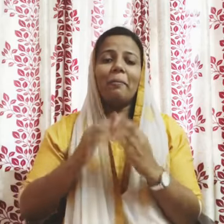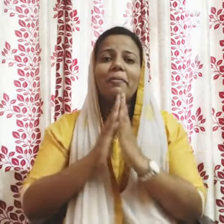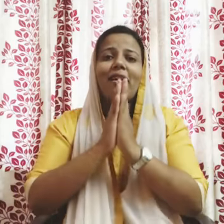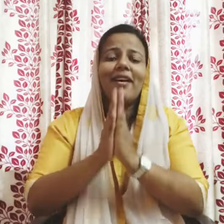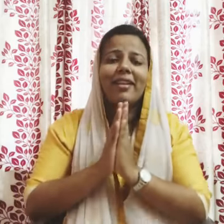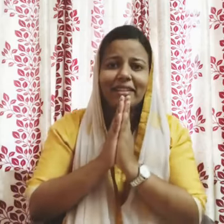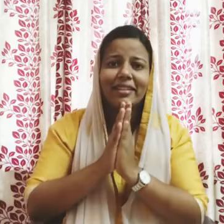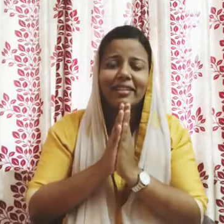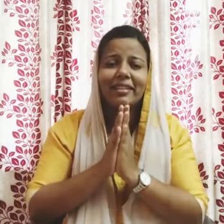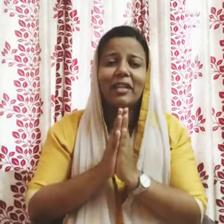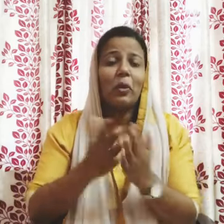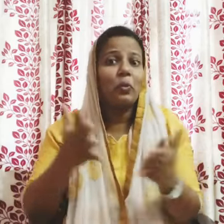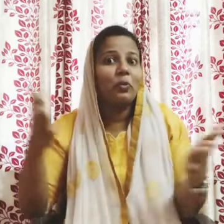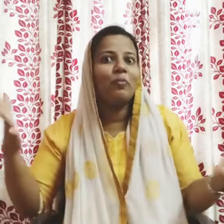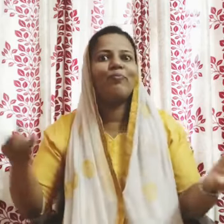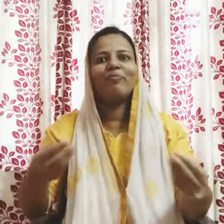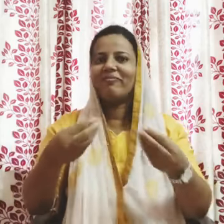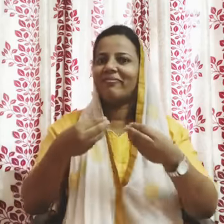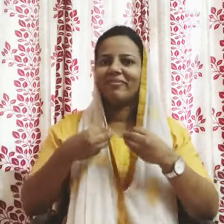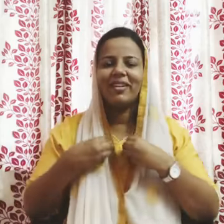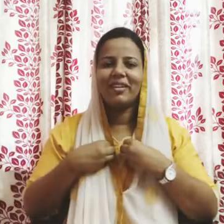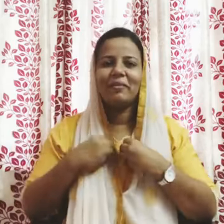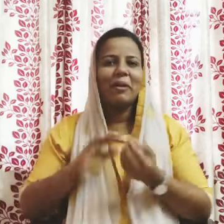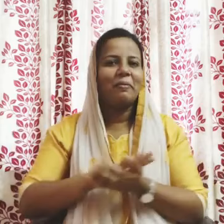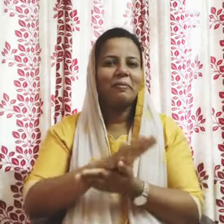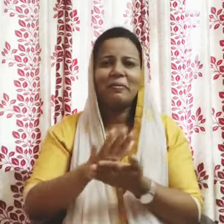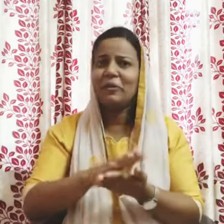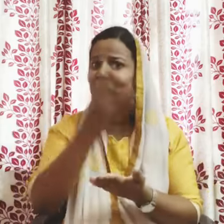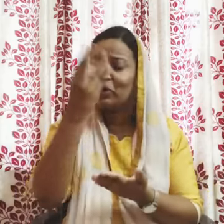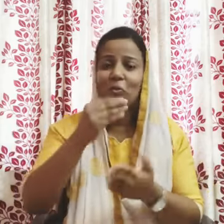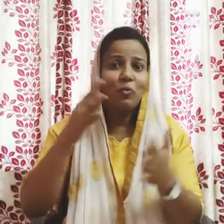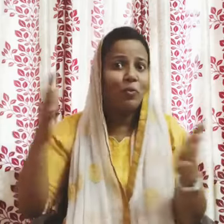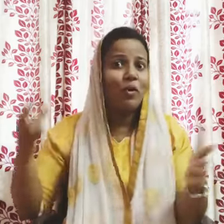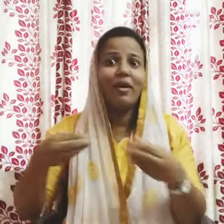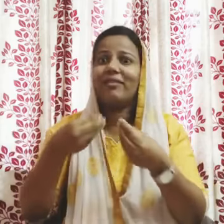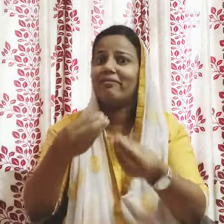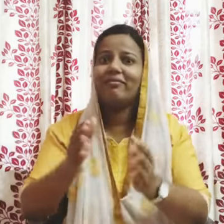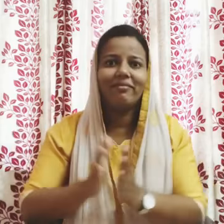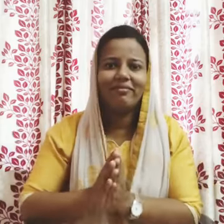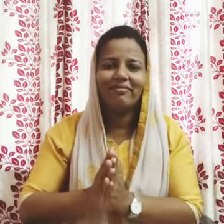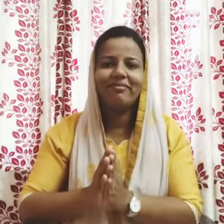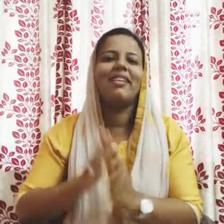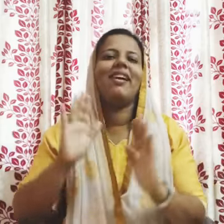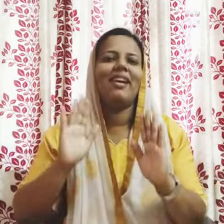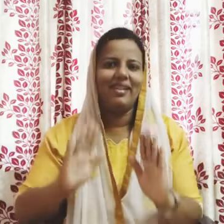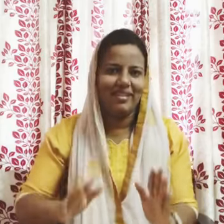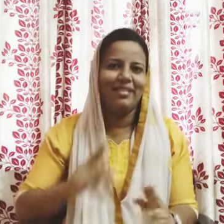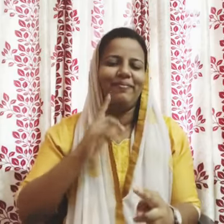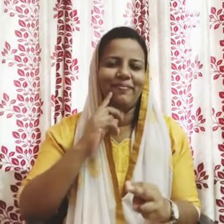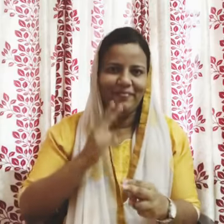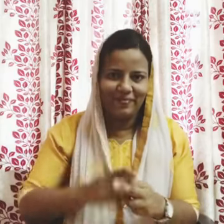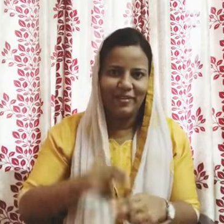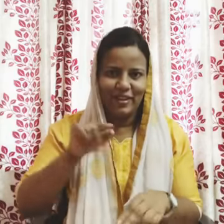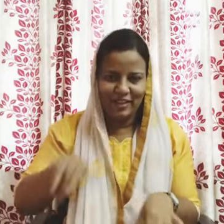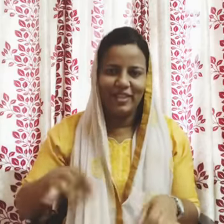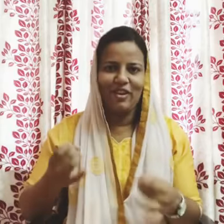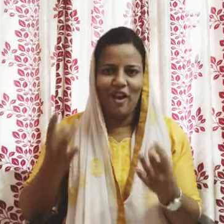തന്നോട് യാചിക്കുന്നവർക്ക് അവൻ എത്രയധികം നല്ലത് കൊടുക്കും, പരിശുദ്ധാത്മാവിനെ കൊടുക്കും. പല കാര്യങ്ങളും അവിടെ പറയുന്നു. അങ്ങനെയെങ്കിൽ ഇന്ന് പകൽക്കാലം വിളിച്ചു